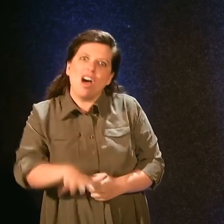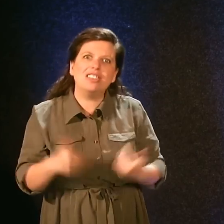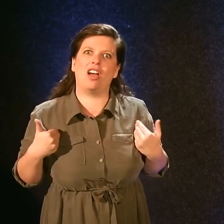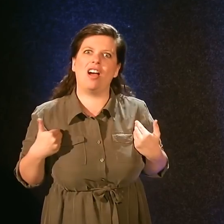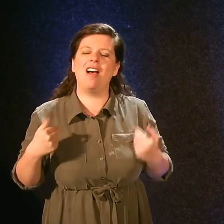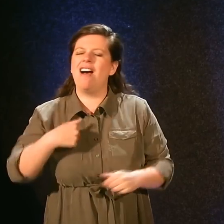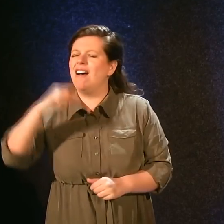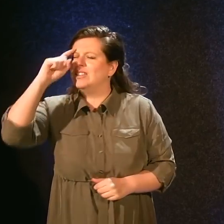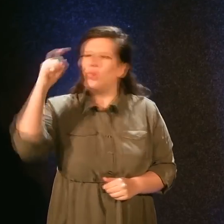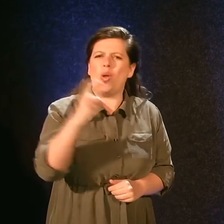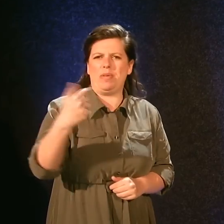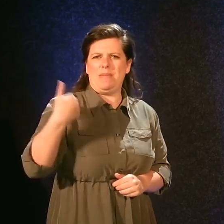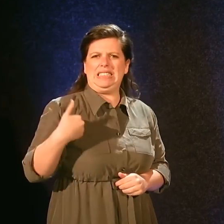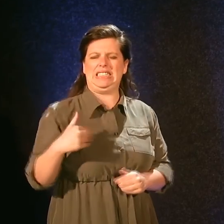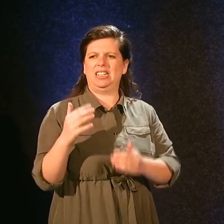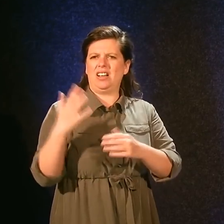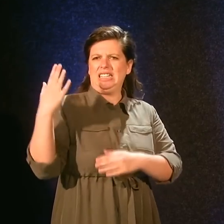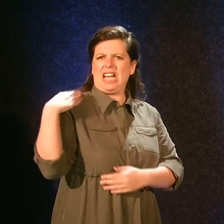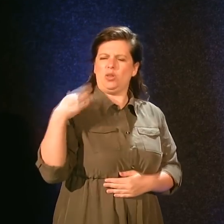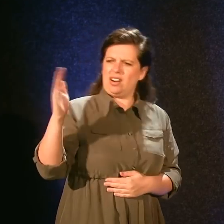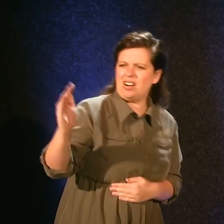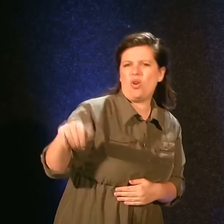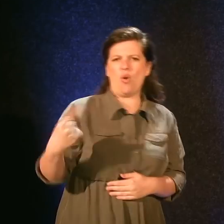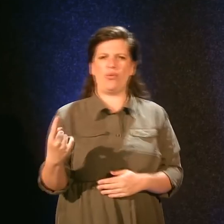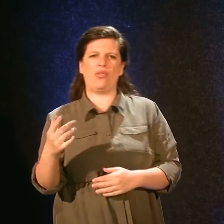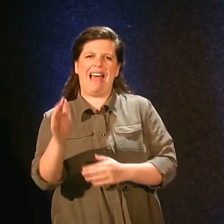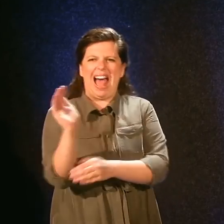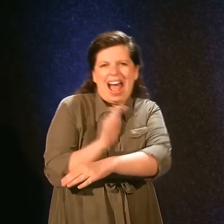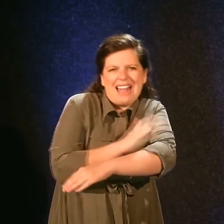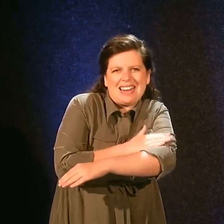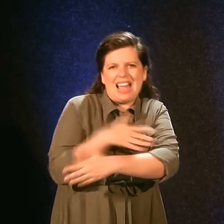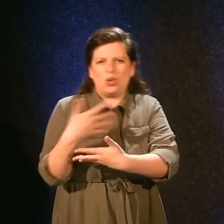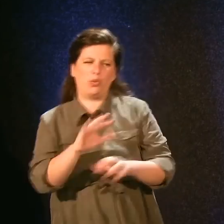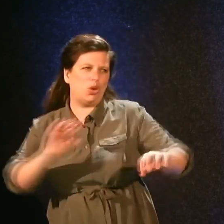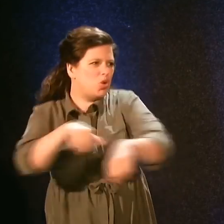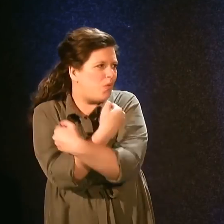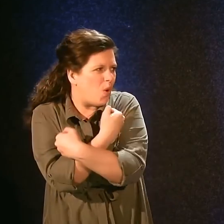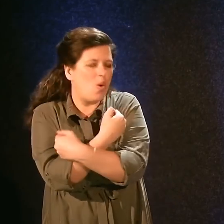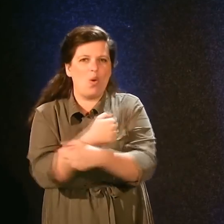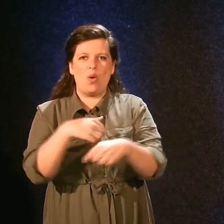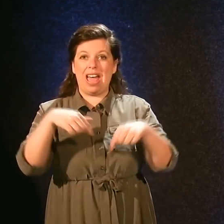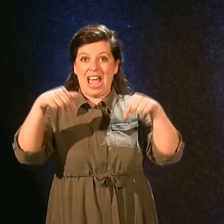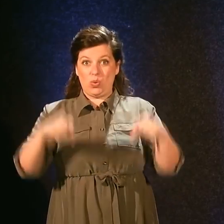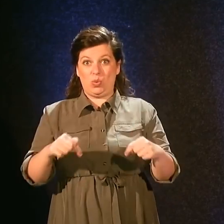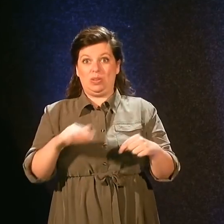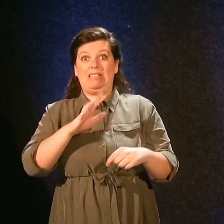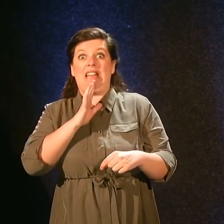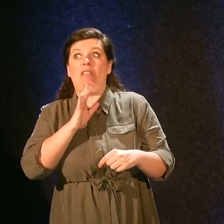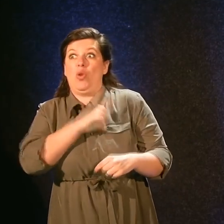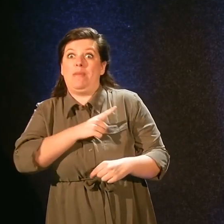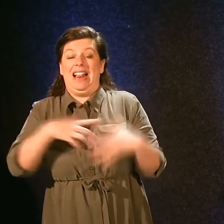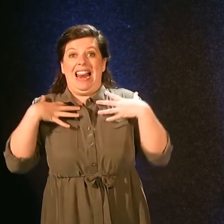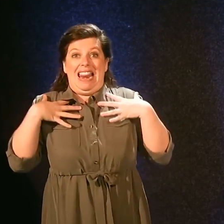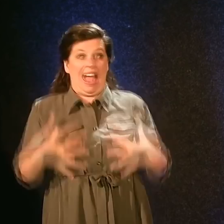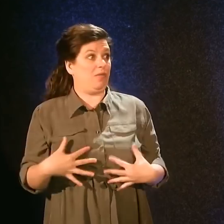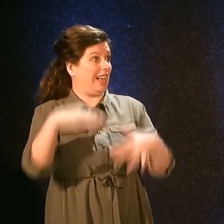om mensen een schouderklop te geven, even aan te raken of zelfs een knuffel. En als we hier nu live waren, dan had ik nu op dit moment in de